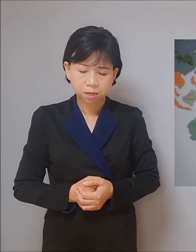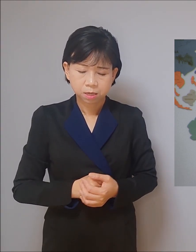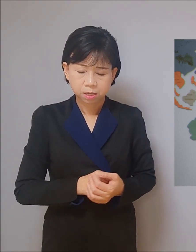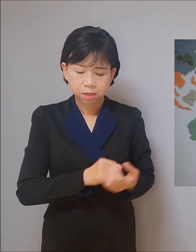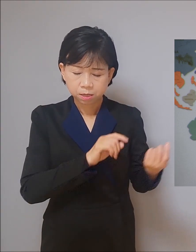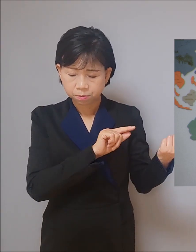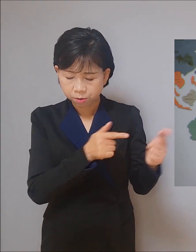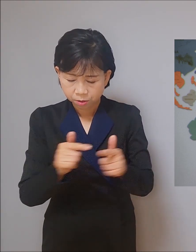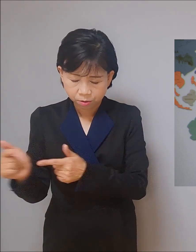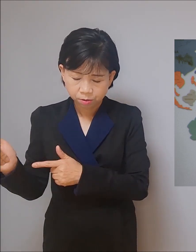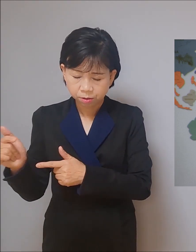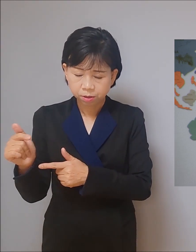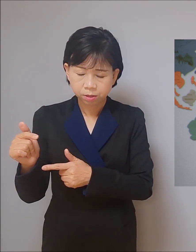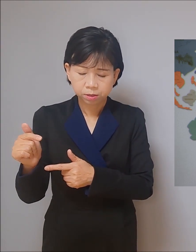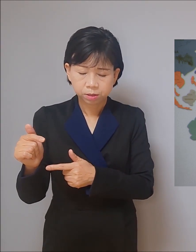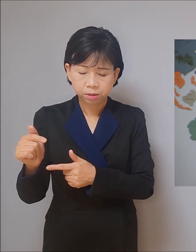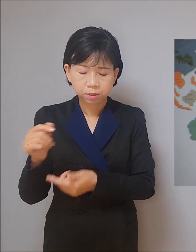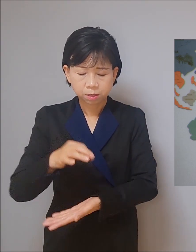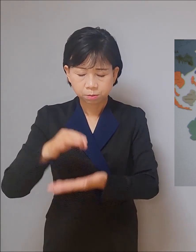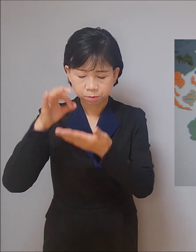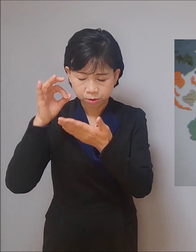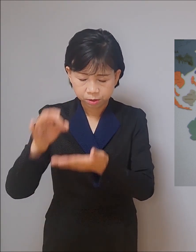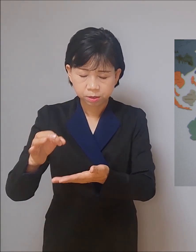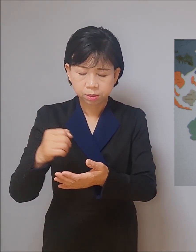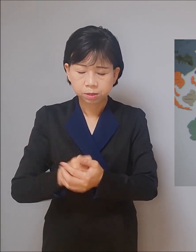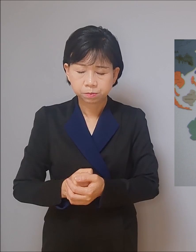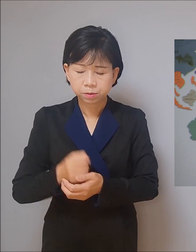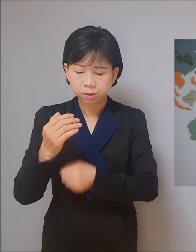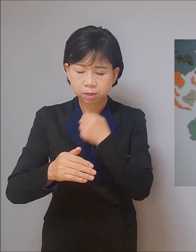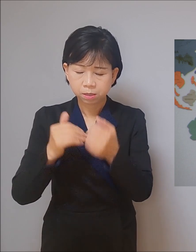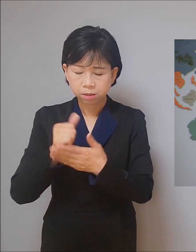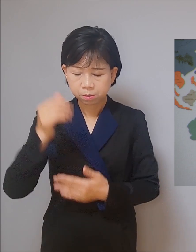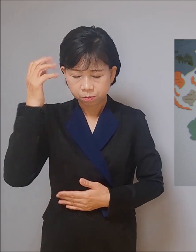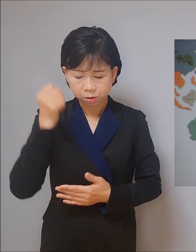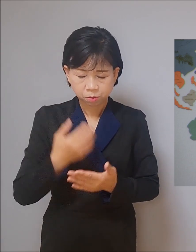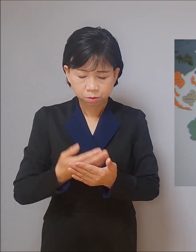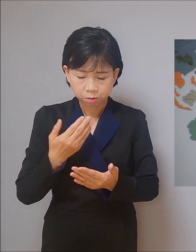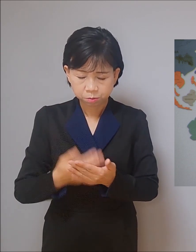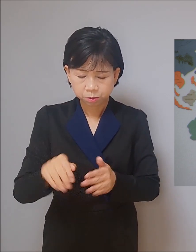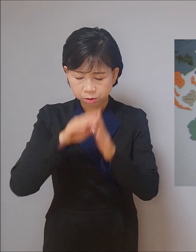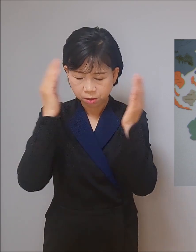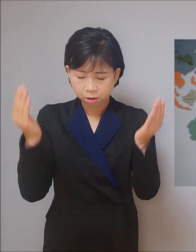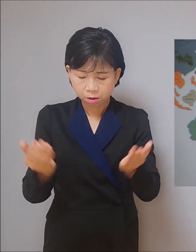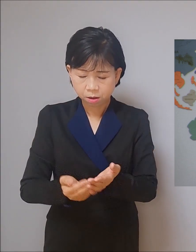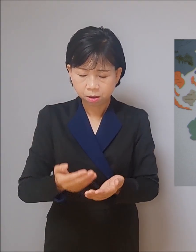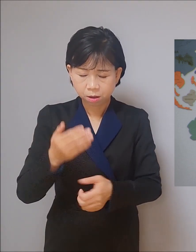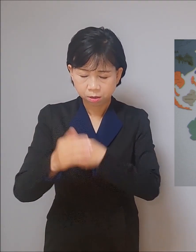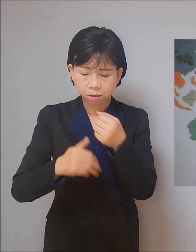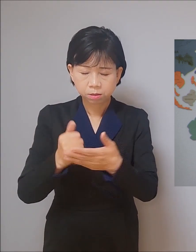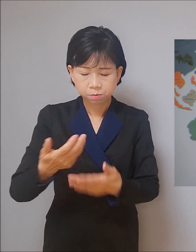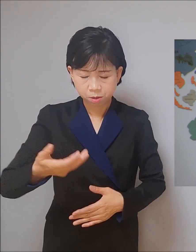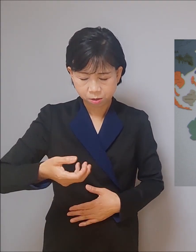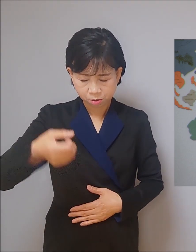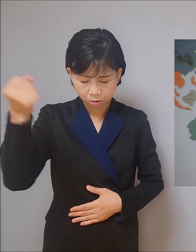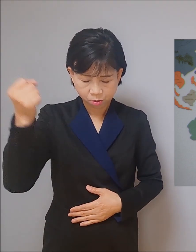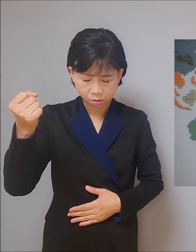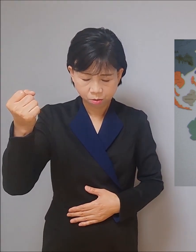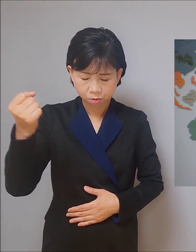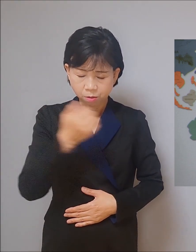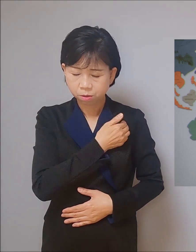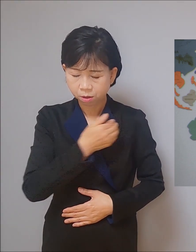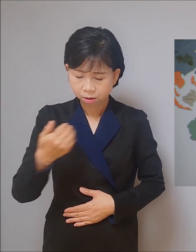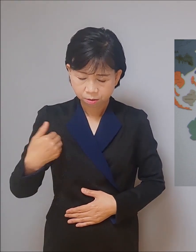또 부활절 감사예물로 올려드리오니 일일이 하나님 기억하사 다 하나님의 것임에 하나님 앞에